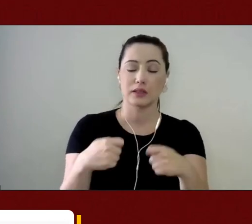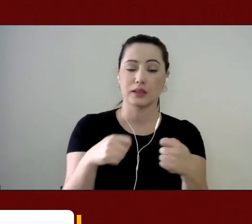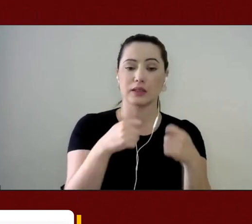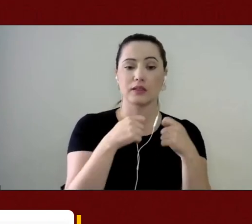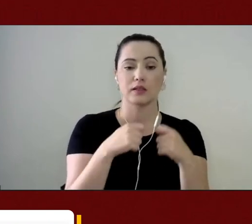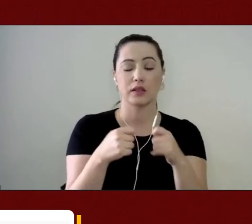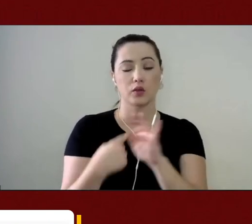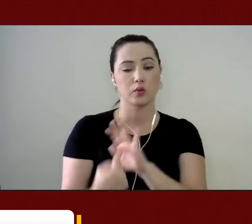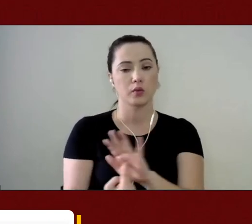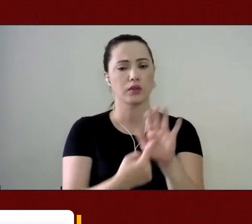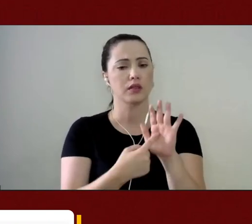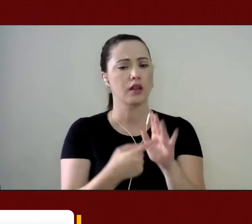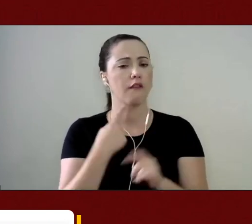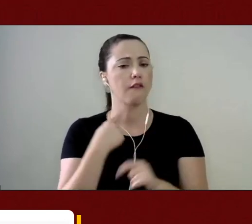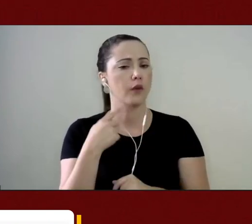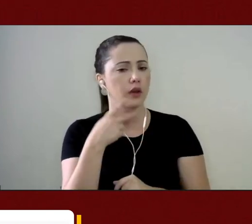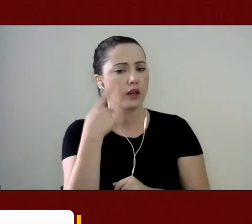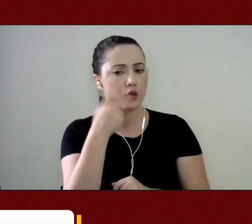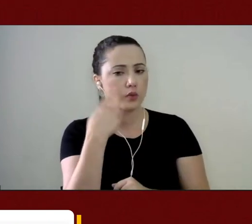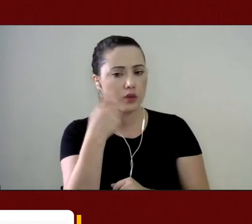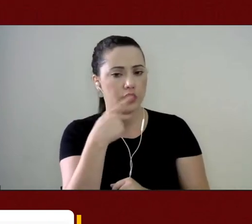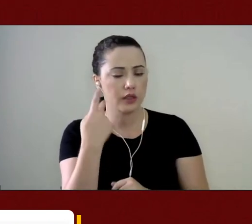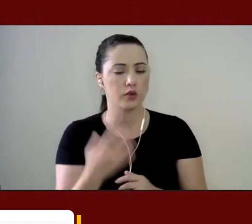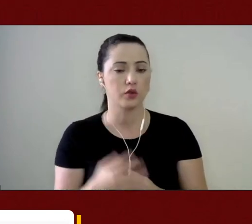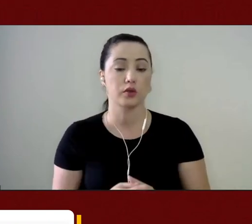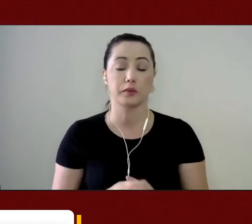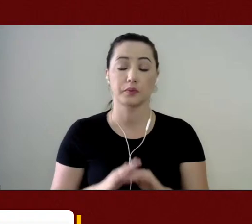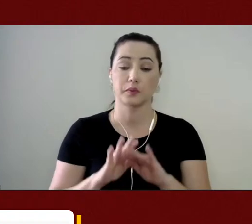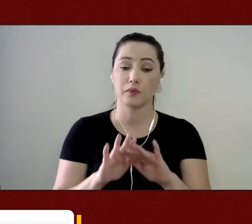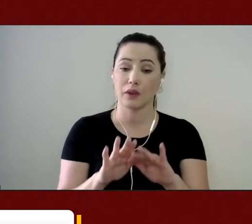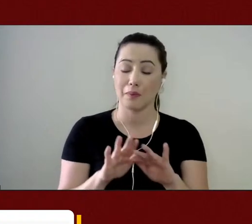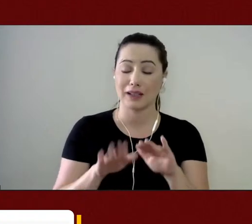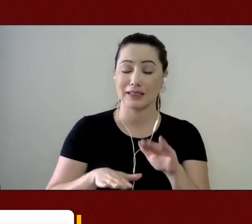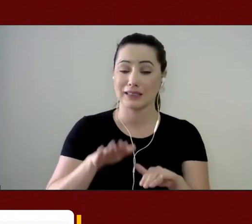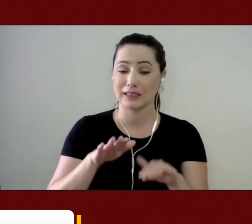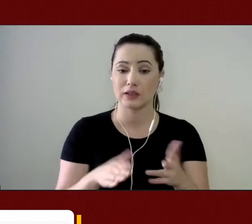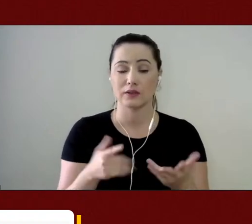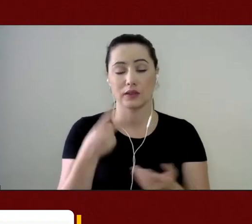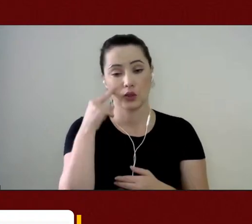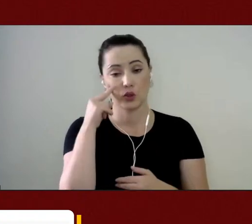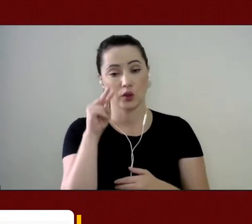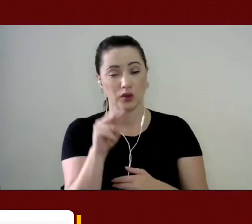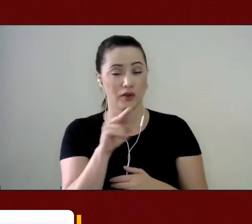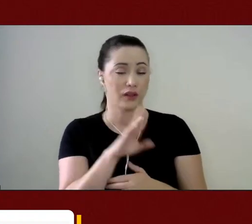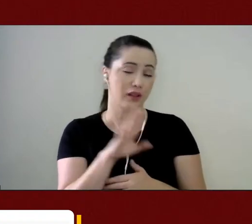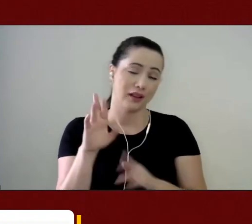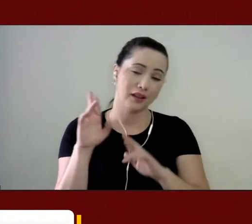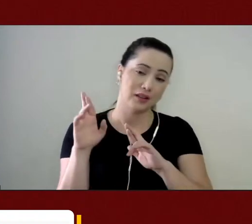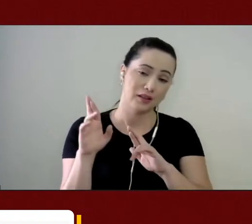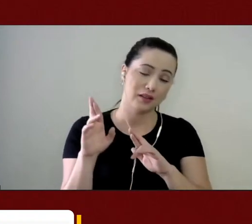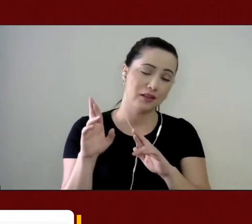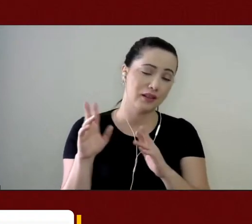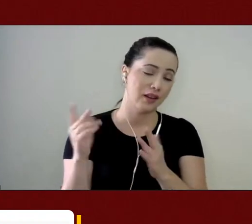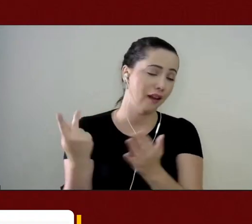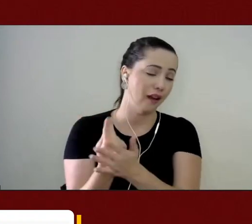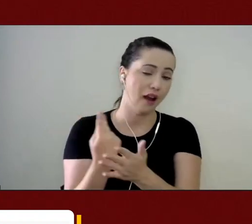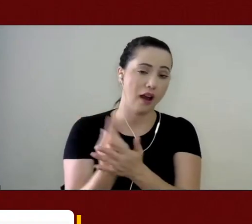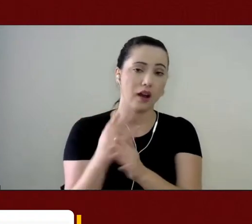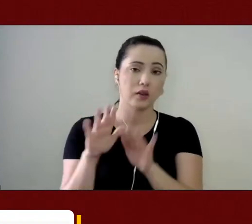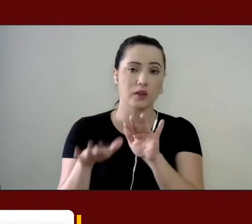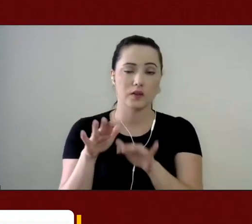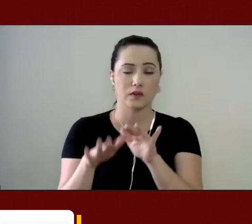Como é sabido, em dado momento, essa linha é julgada não correta pela Internacional Comunista, cada vez